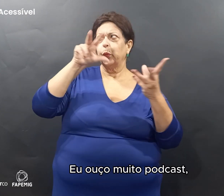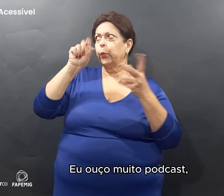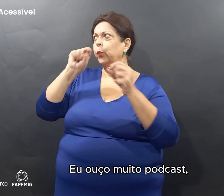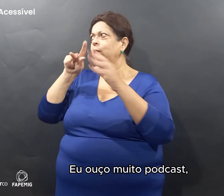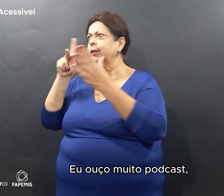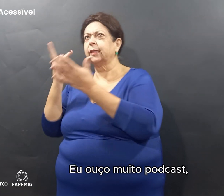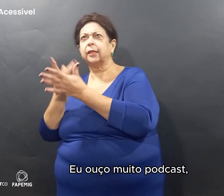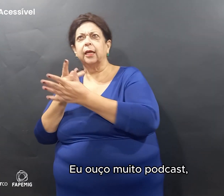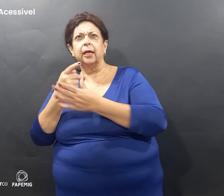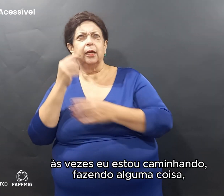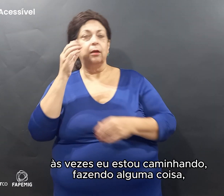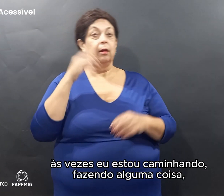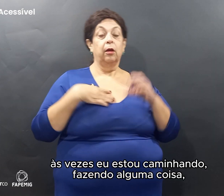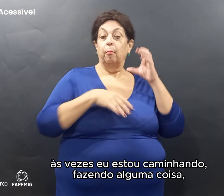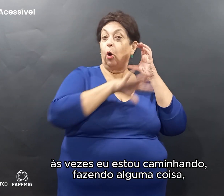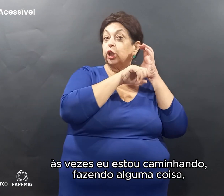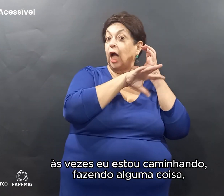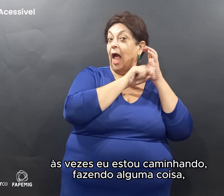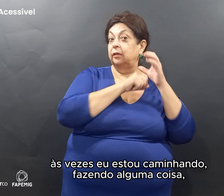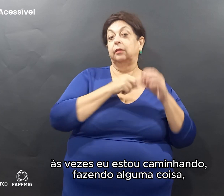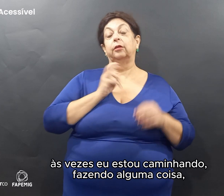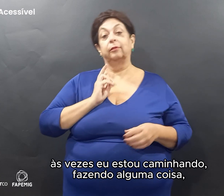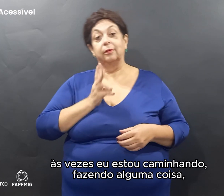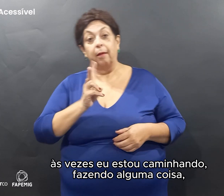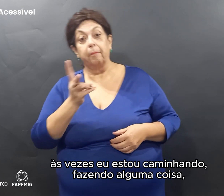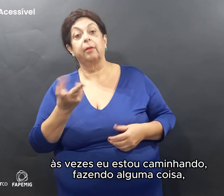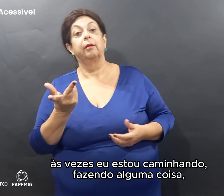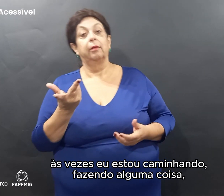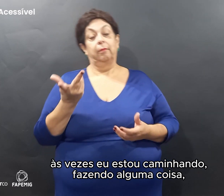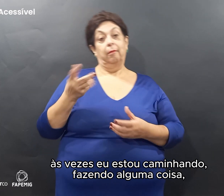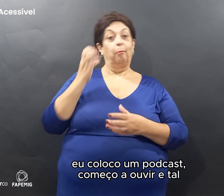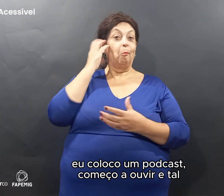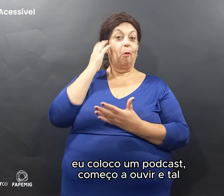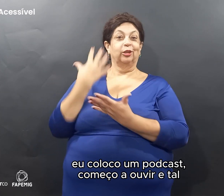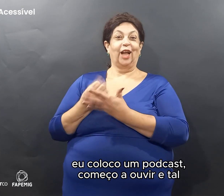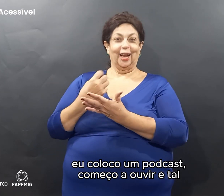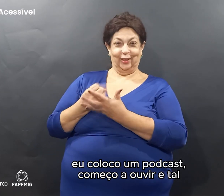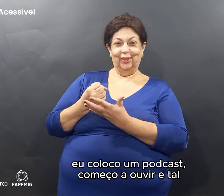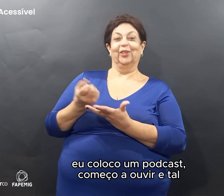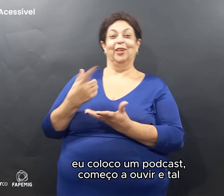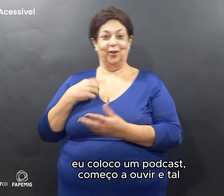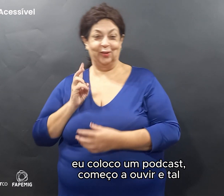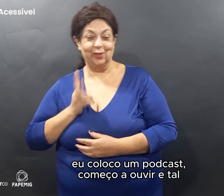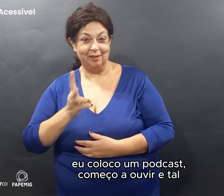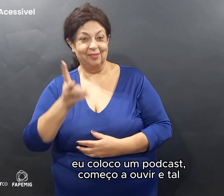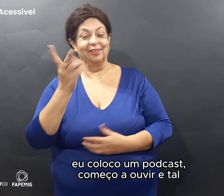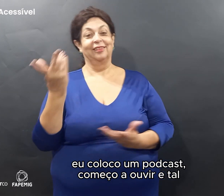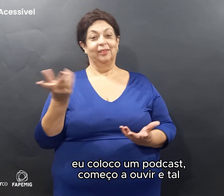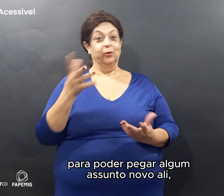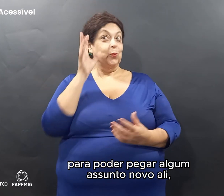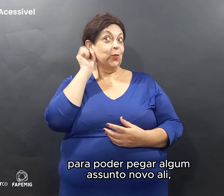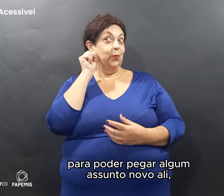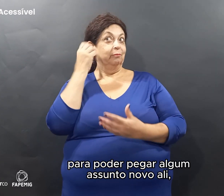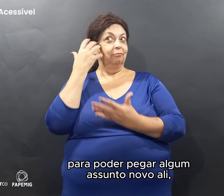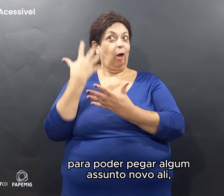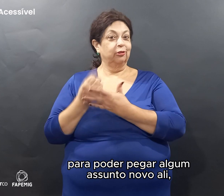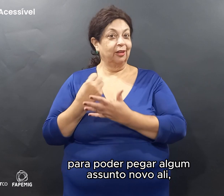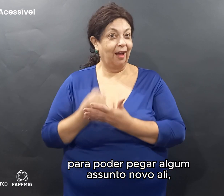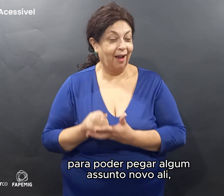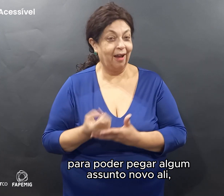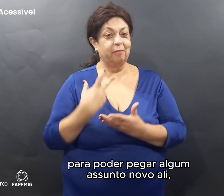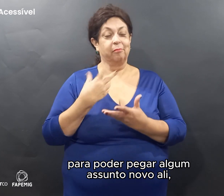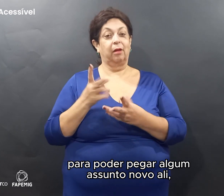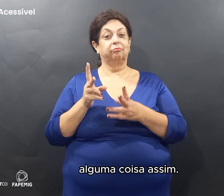eu assisto muito podcast, às vezes eu estou caminhando, assim, fazendo alguma coisa, eu boto um podcast, começo a ouvir e tal, para poder pegar